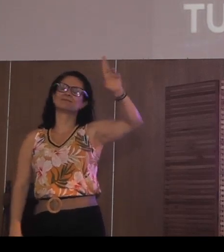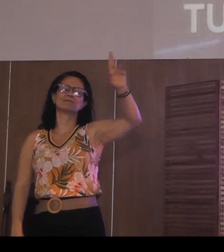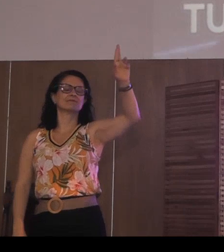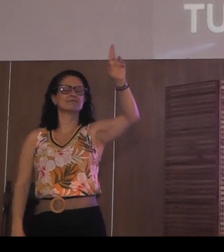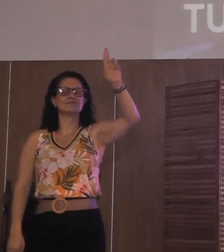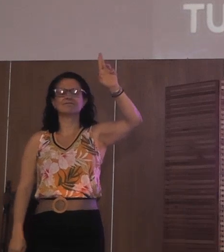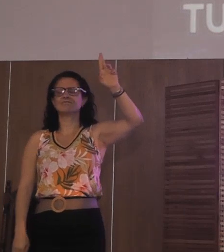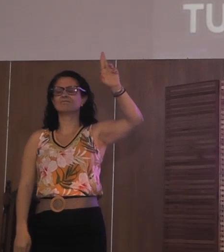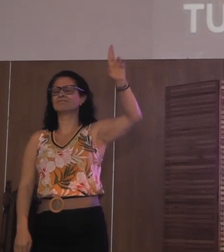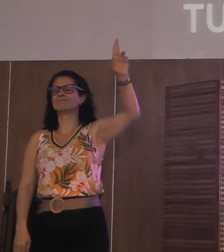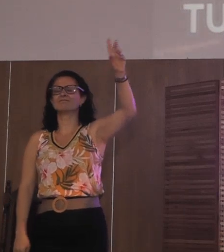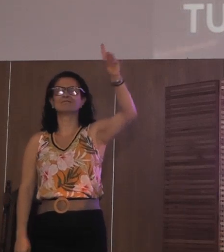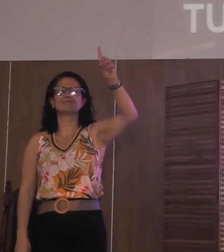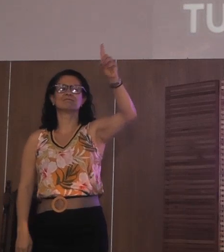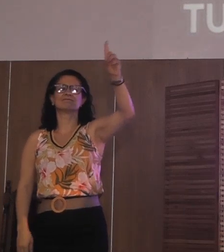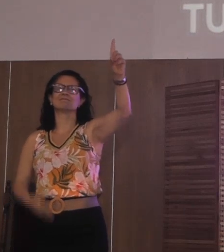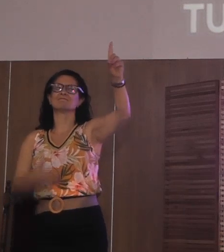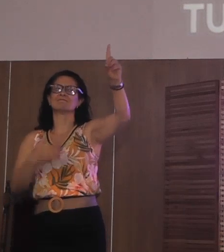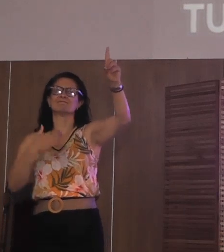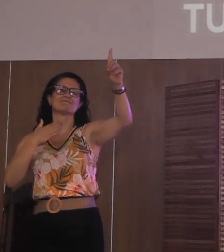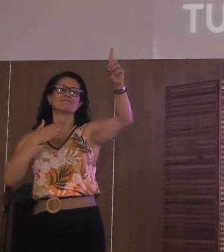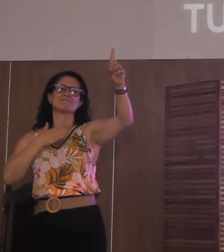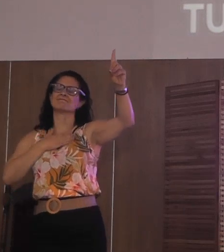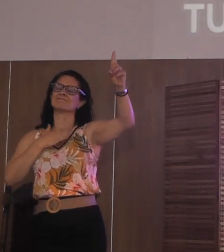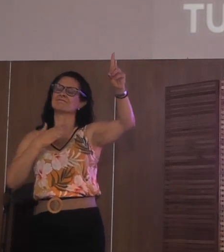Tu és meu Senhor.